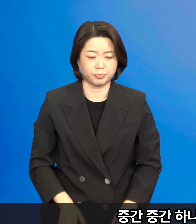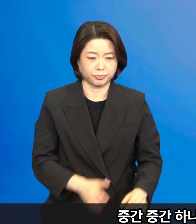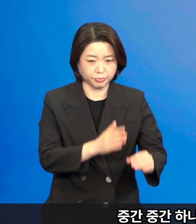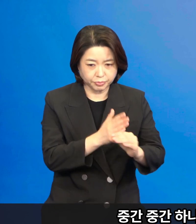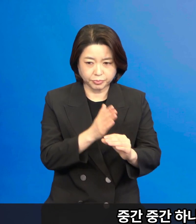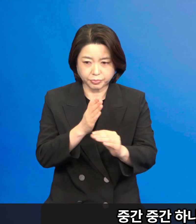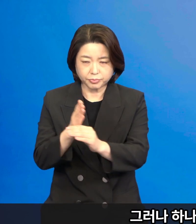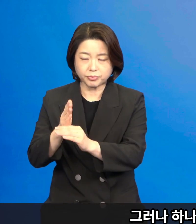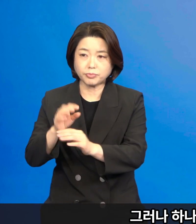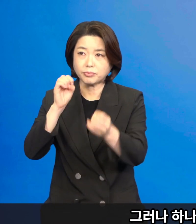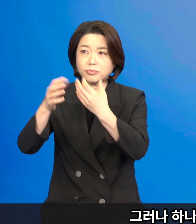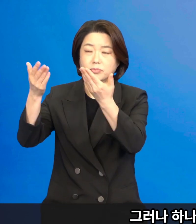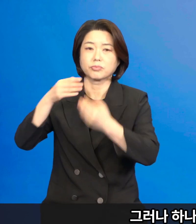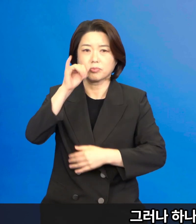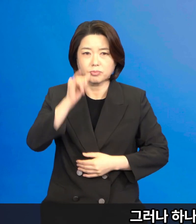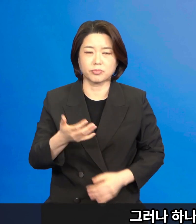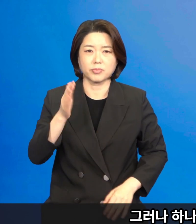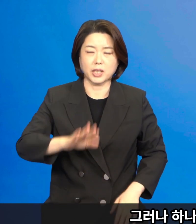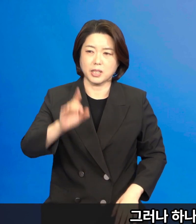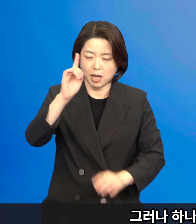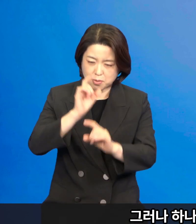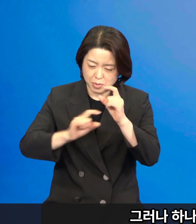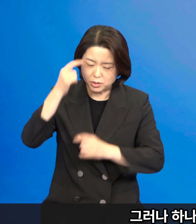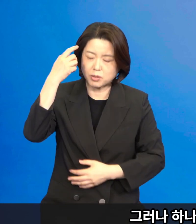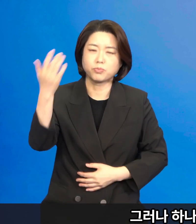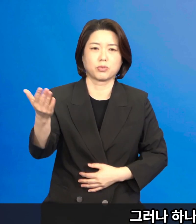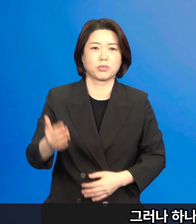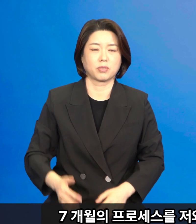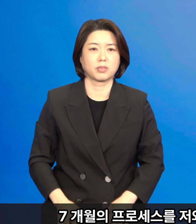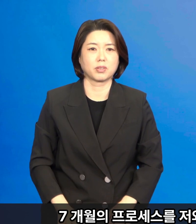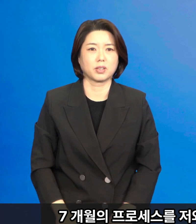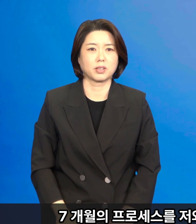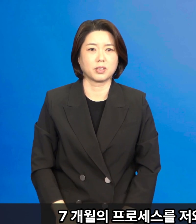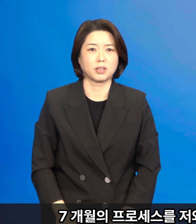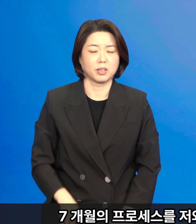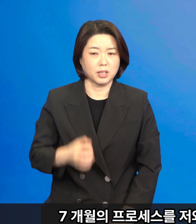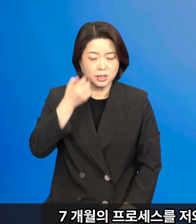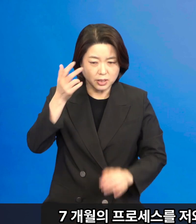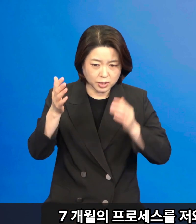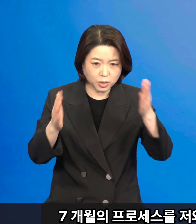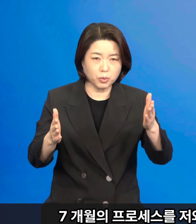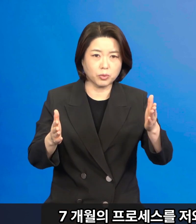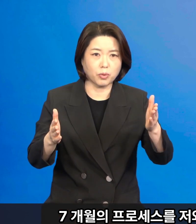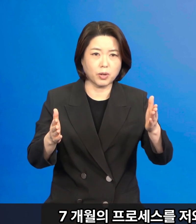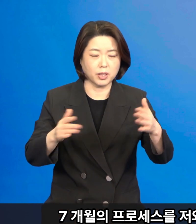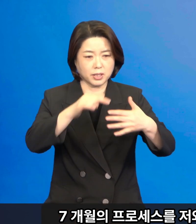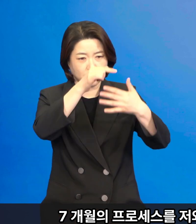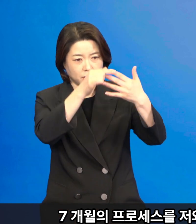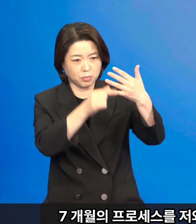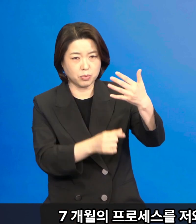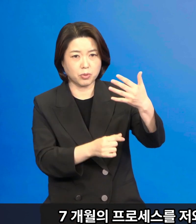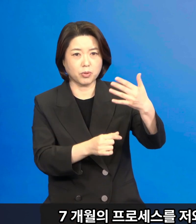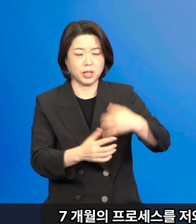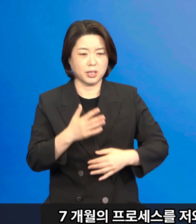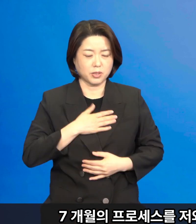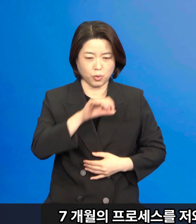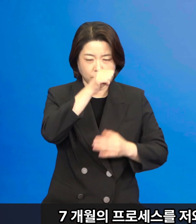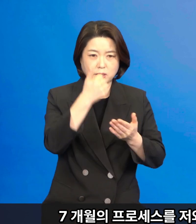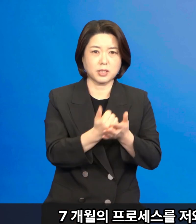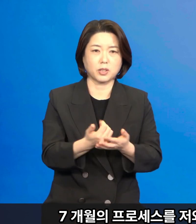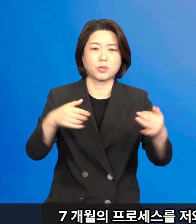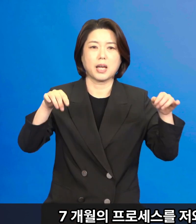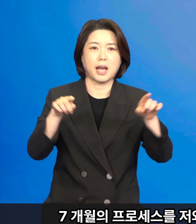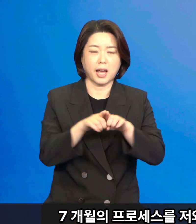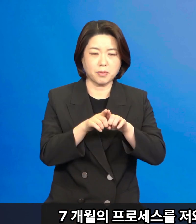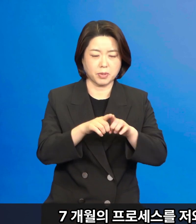중간중간 하나님 응답해 주셨거든요. 그러나 하나님 한 번 더 묻겠습니다. 7개월의 프로세스를 저와 장로님들이